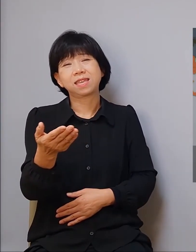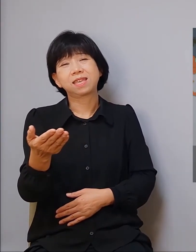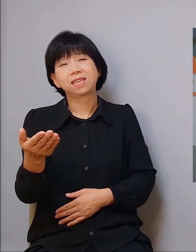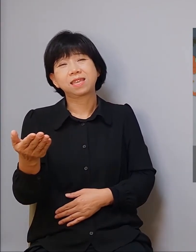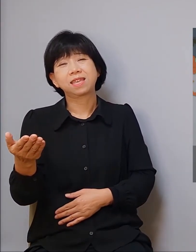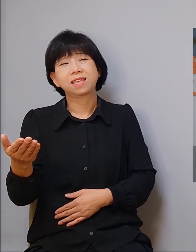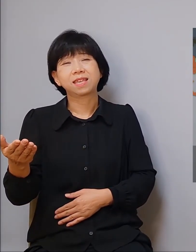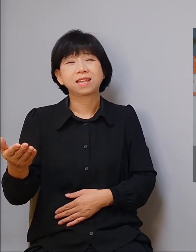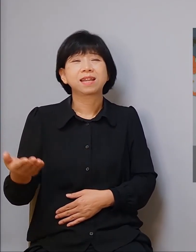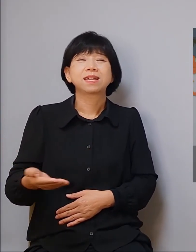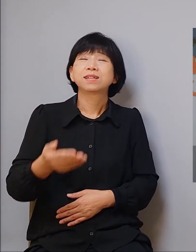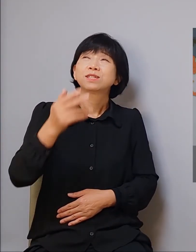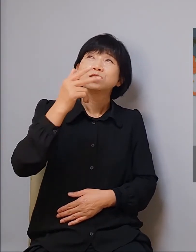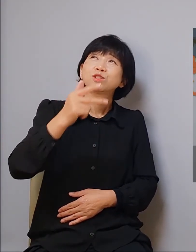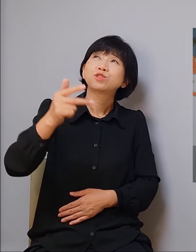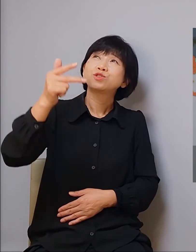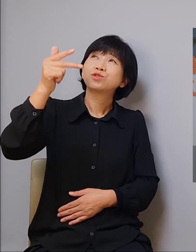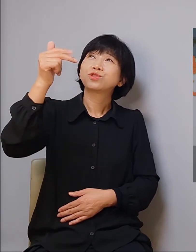자에게